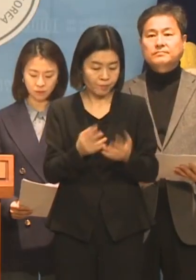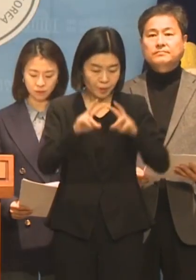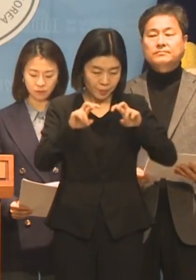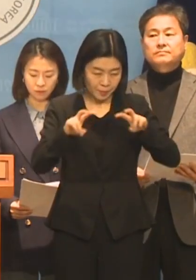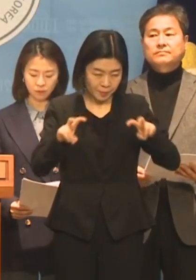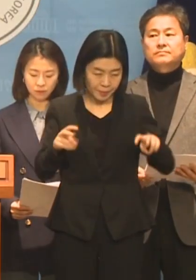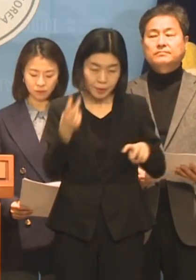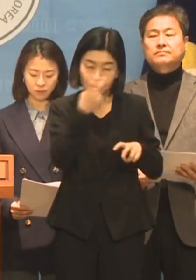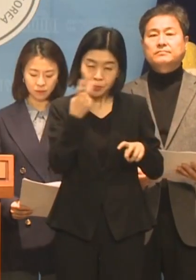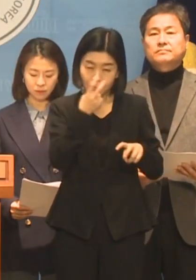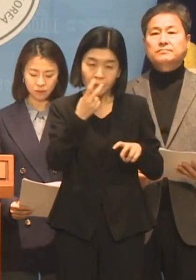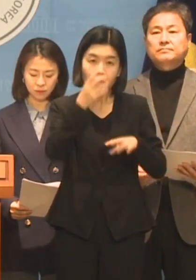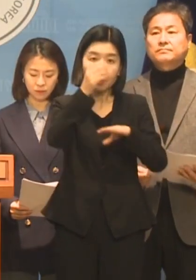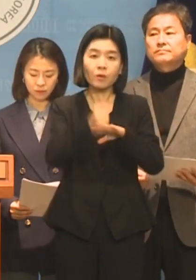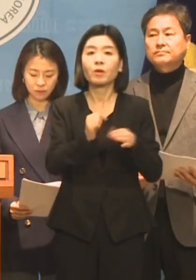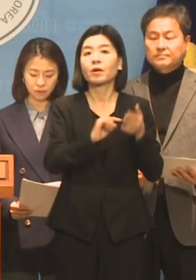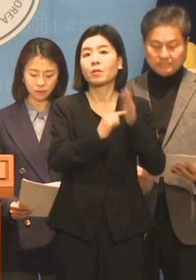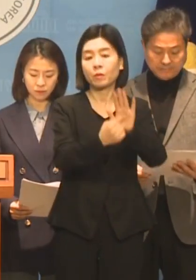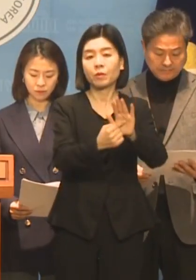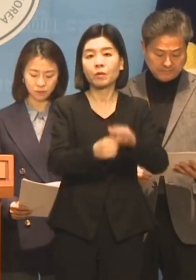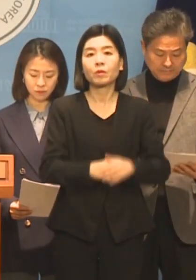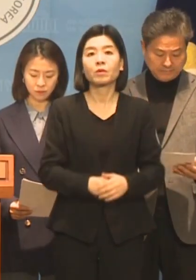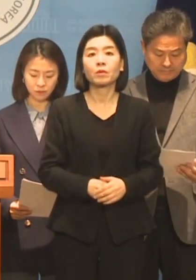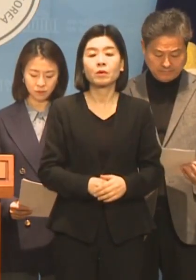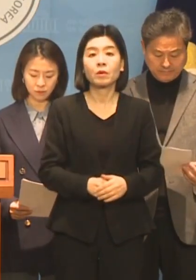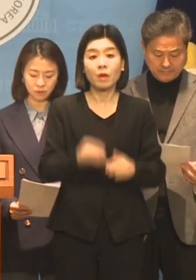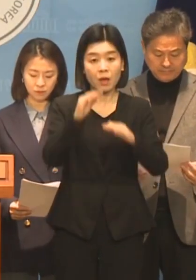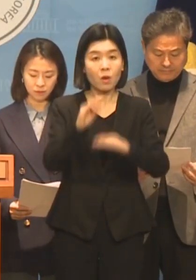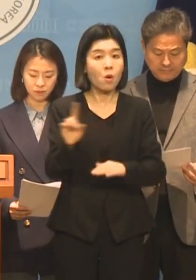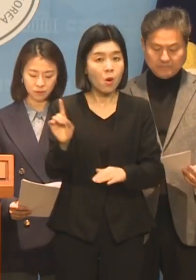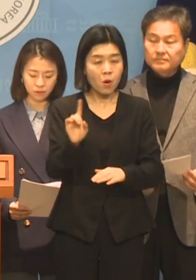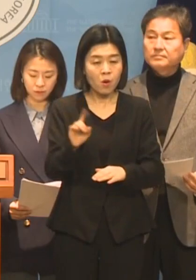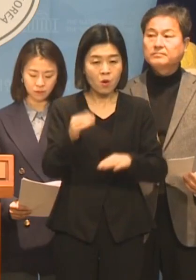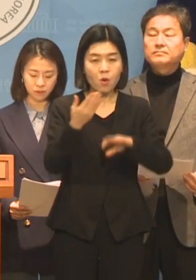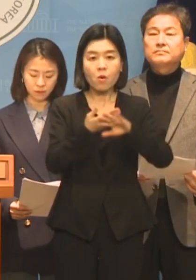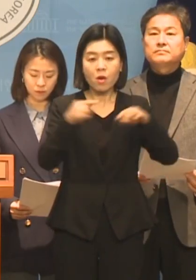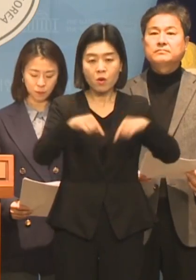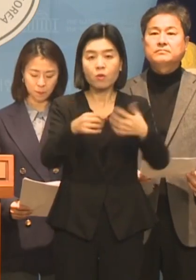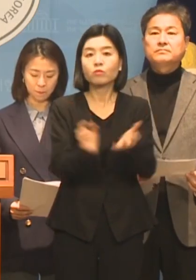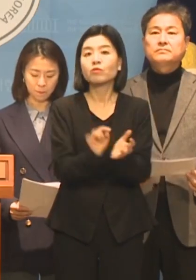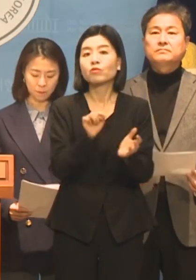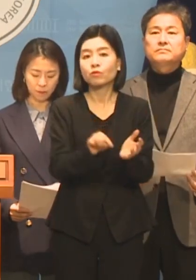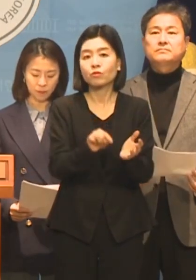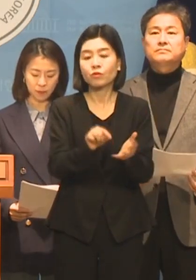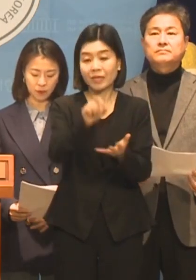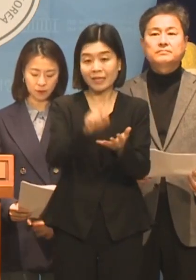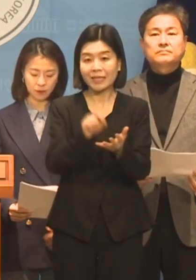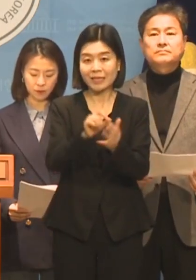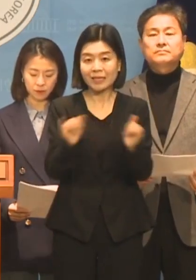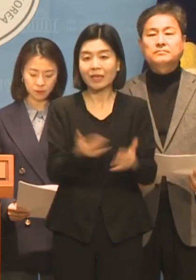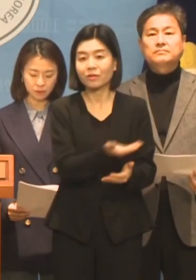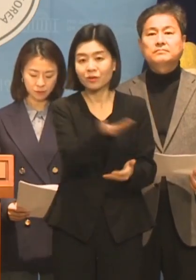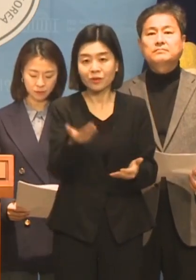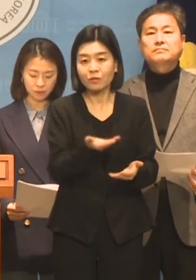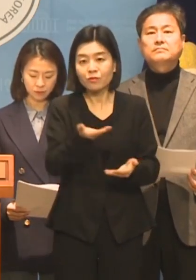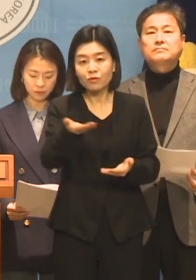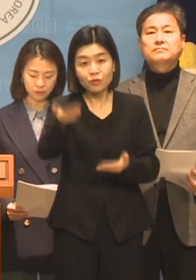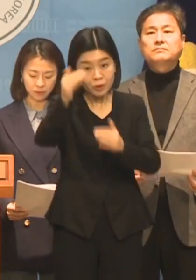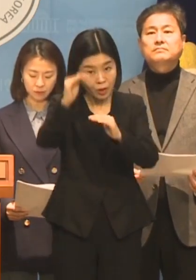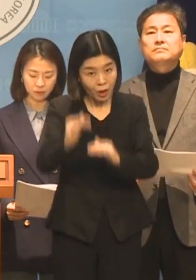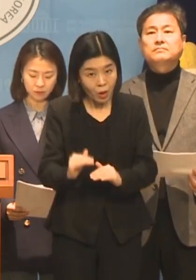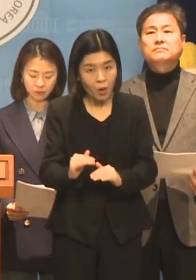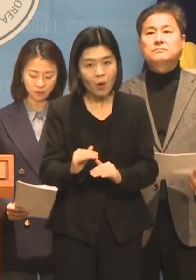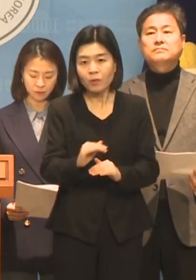결과를 보고드리겠습니다. 결론부터 말씀드리면 외교부가 그간 기자들을 통해 밝힌 내용들은